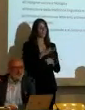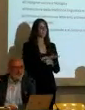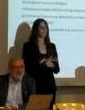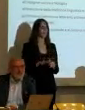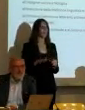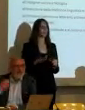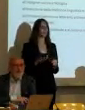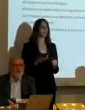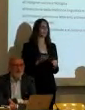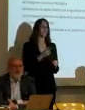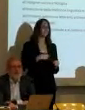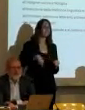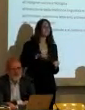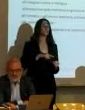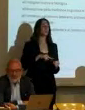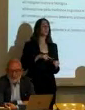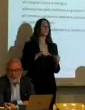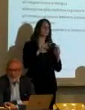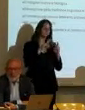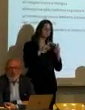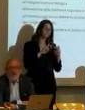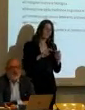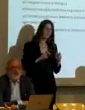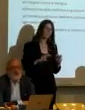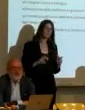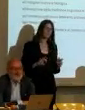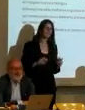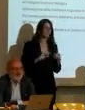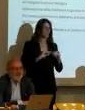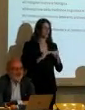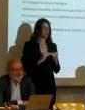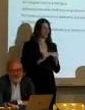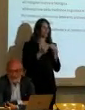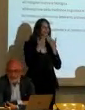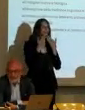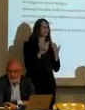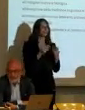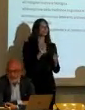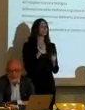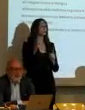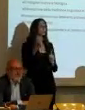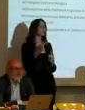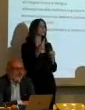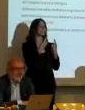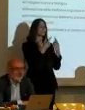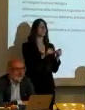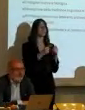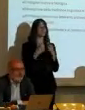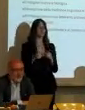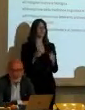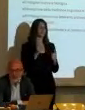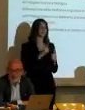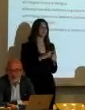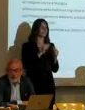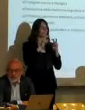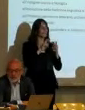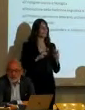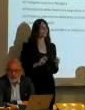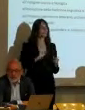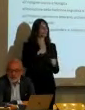diciamo scaviamo, lo analizziamo con diverse prospettive: l'indagine storica e